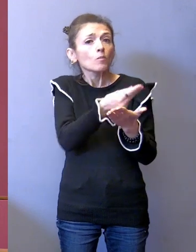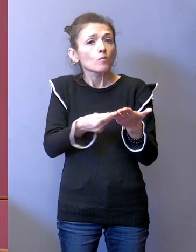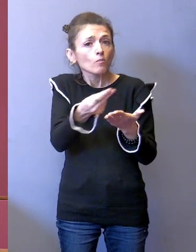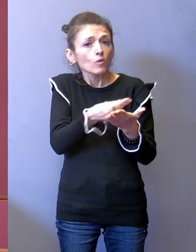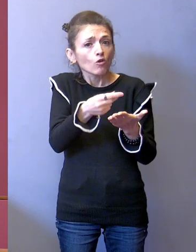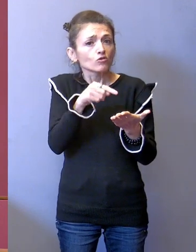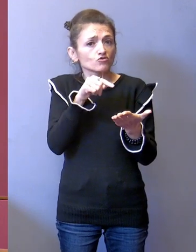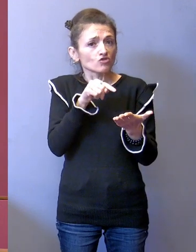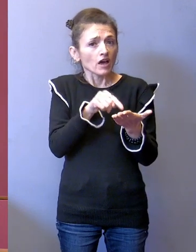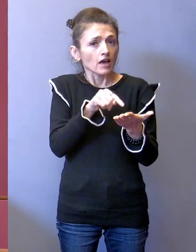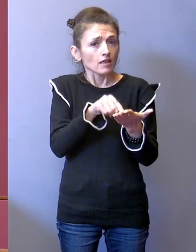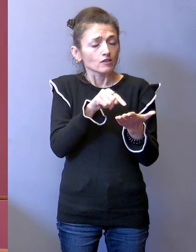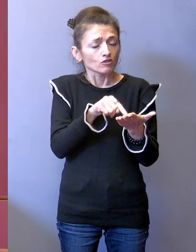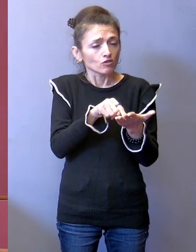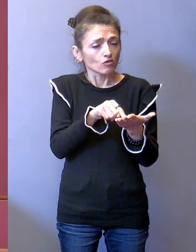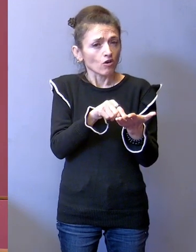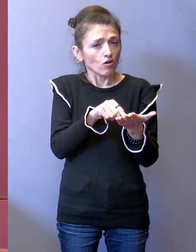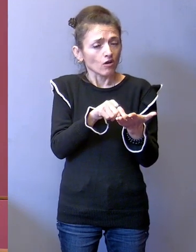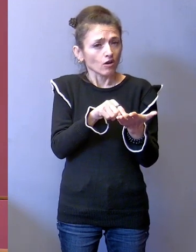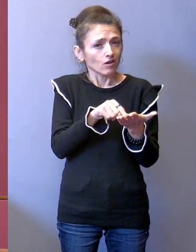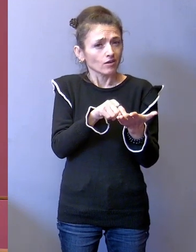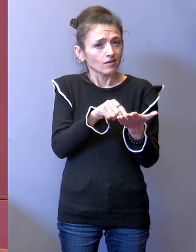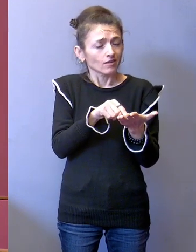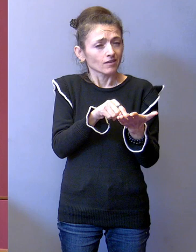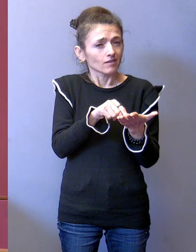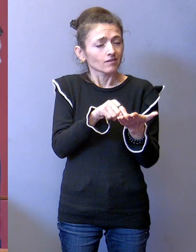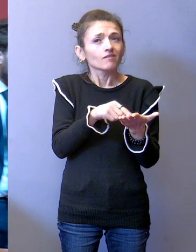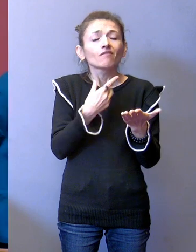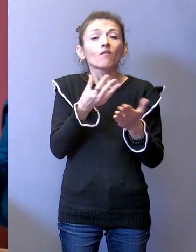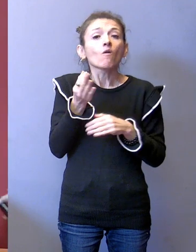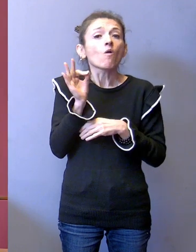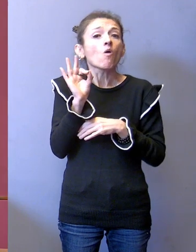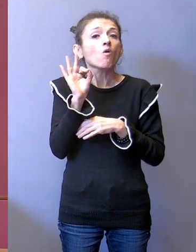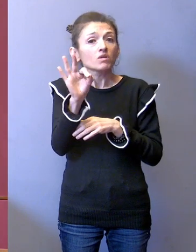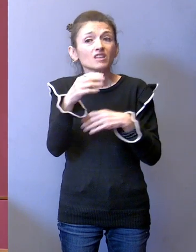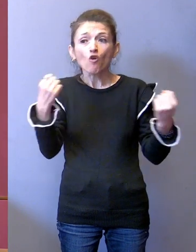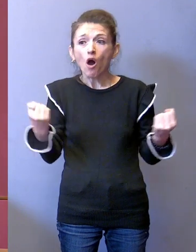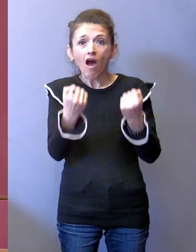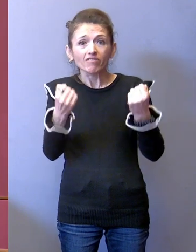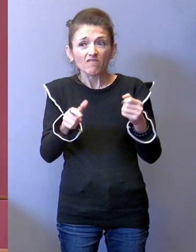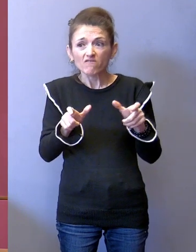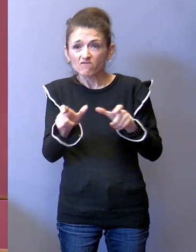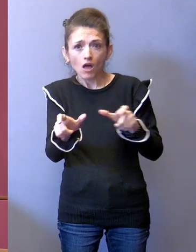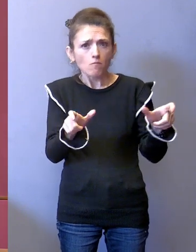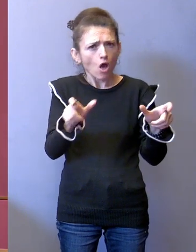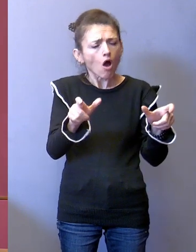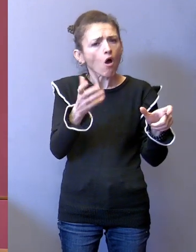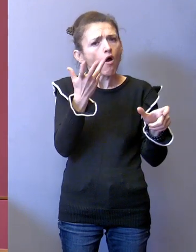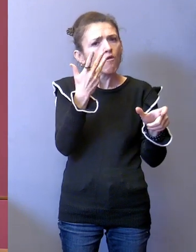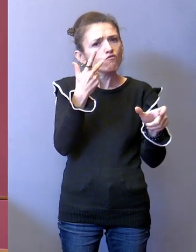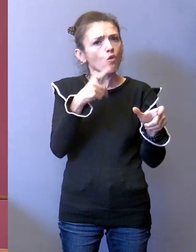naturalmente non vuole non vuole avere come risultato quello di limitare le attività ma anzi di trovare delle